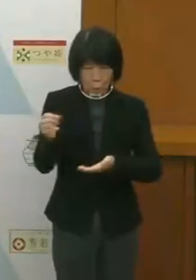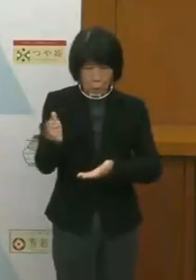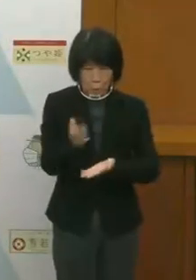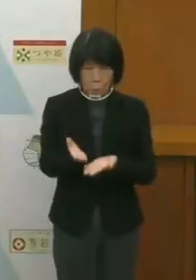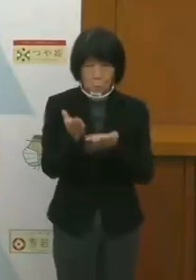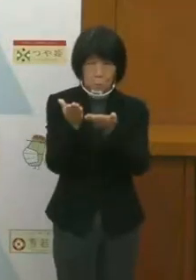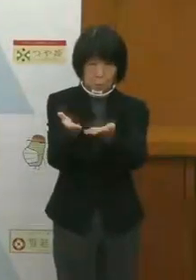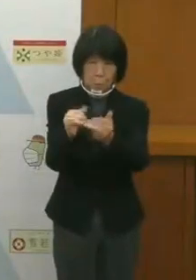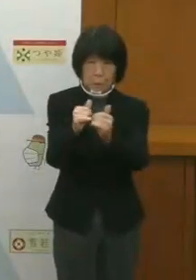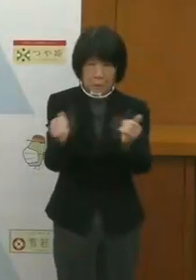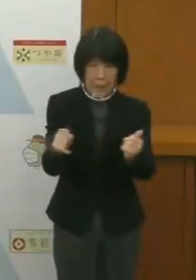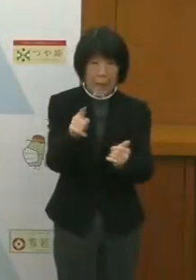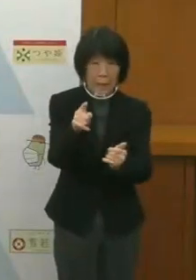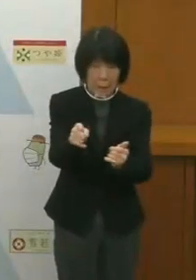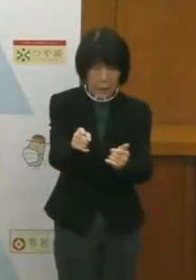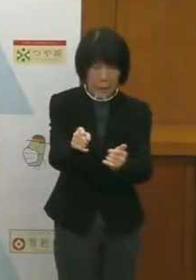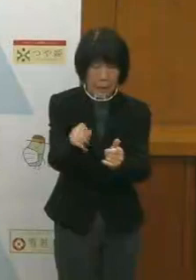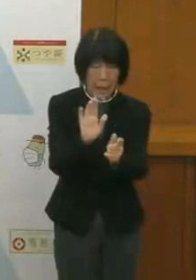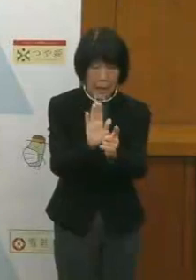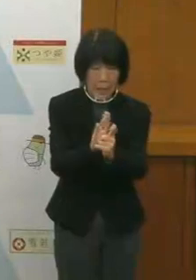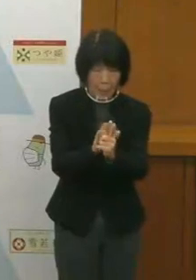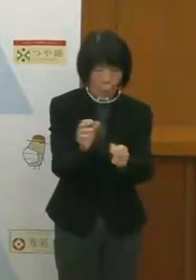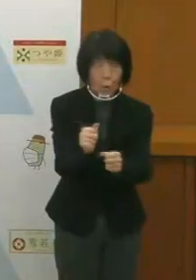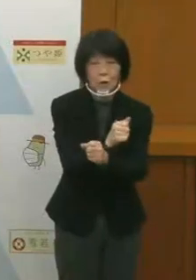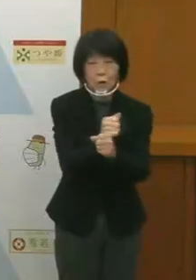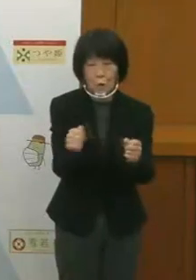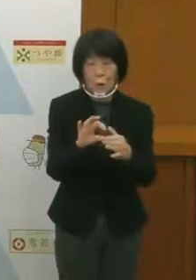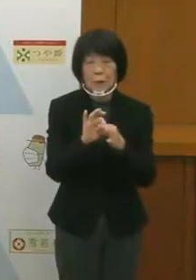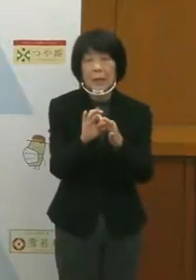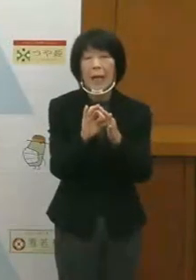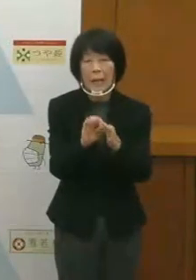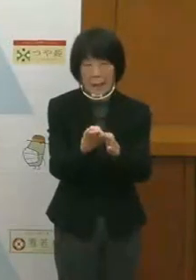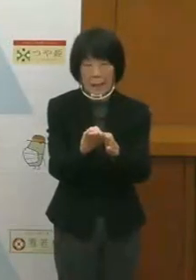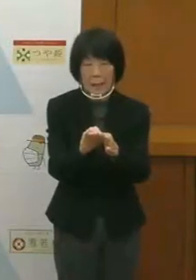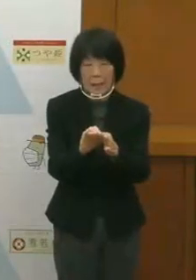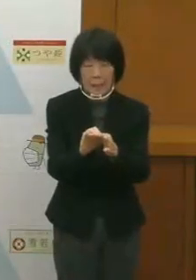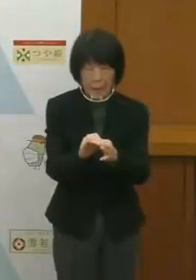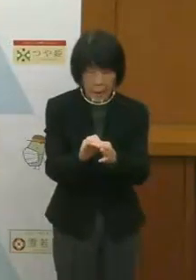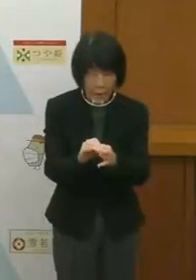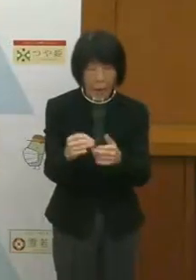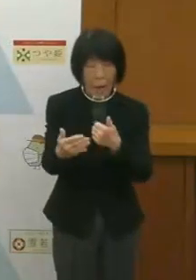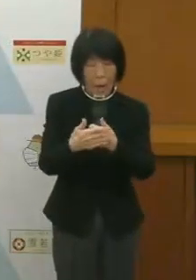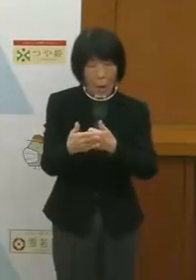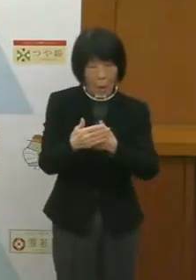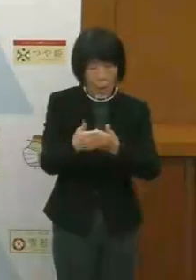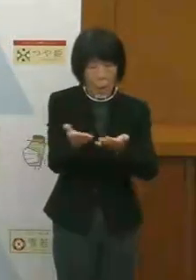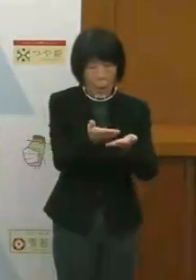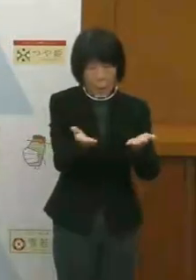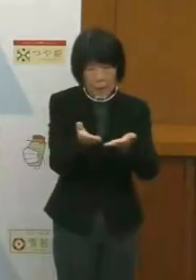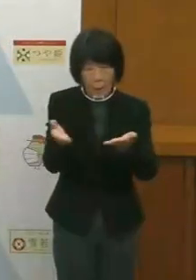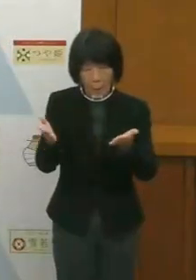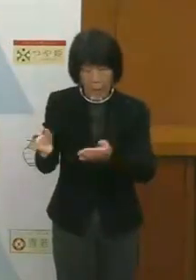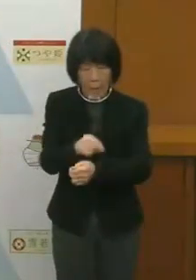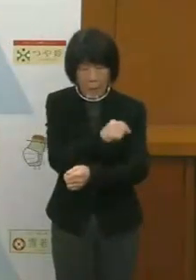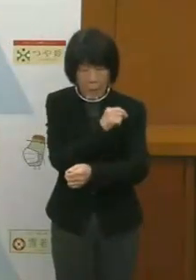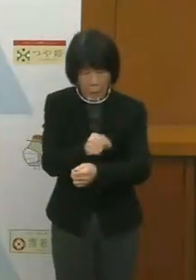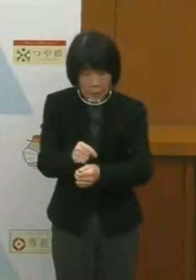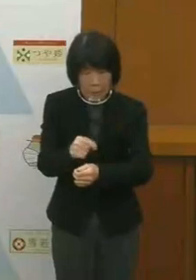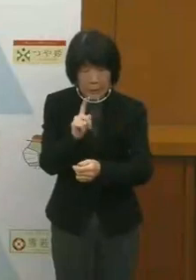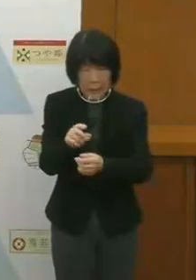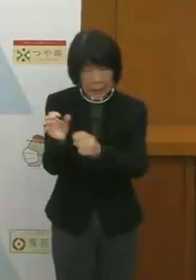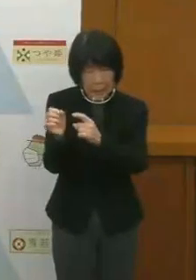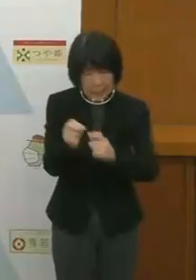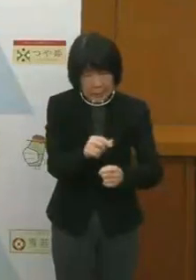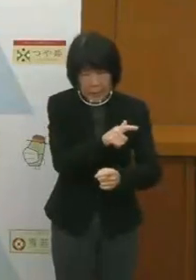返納者等サポート事業に関する協賛店からの特典やサービスの提供を